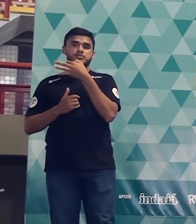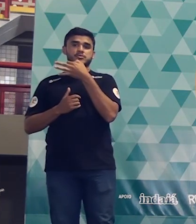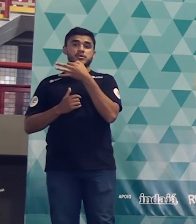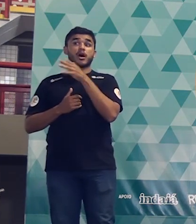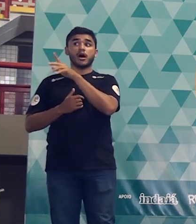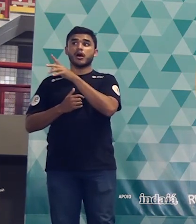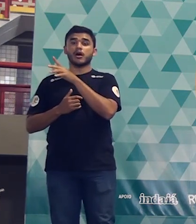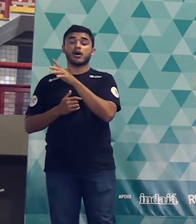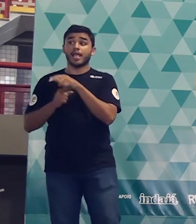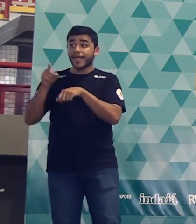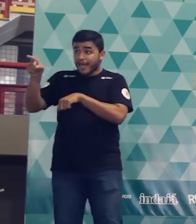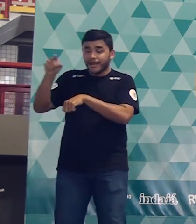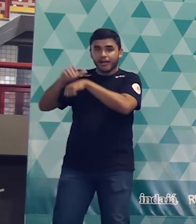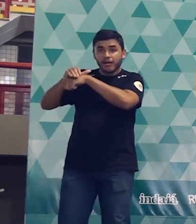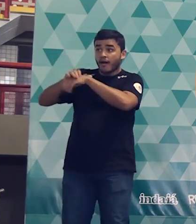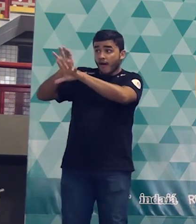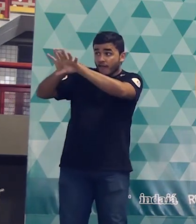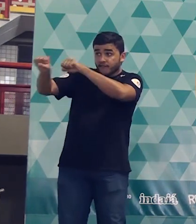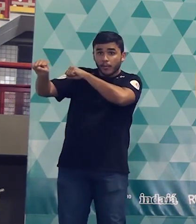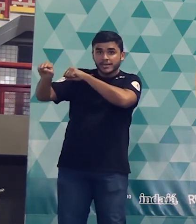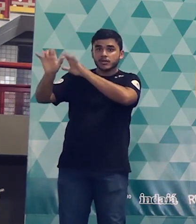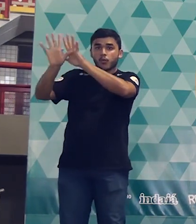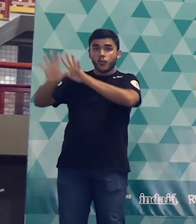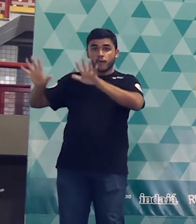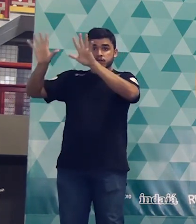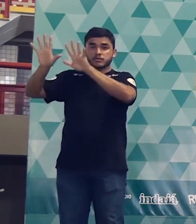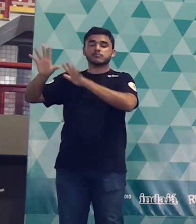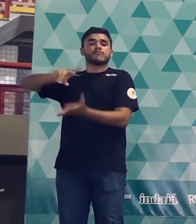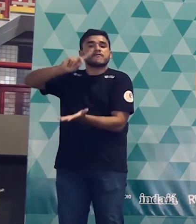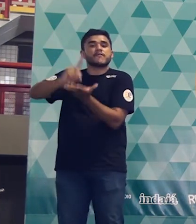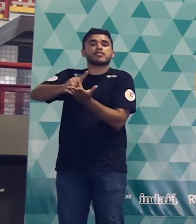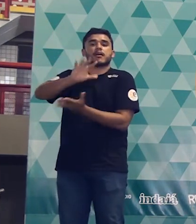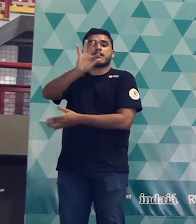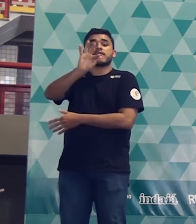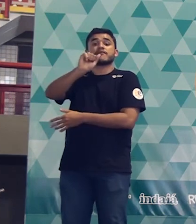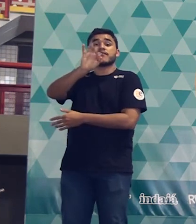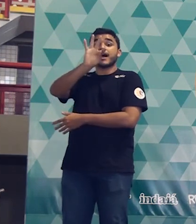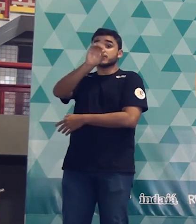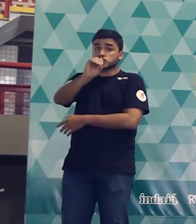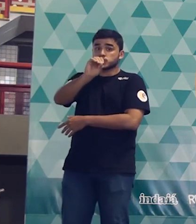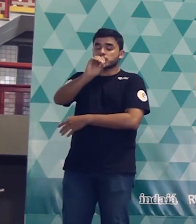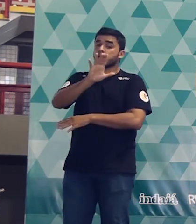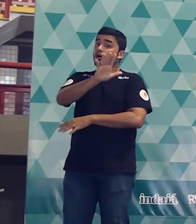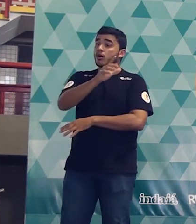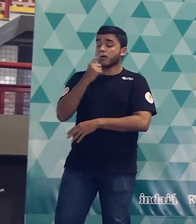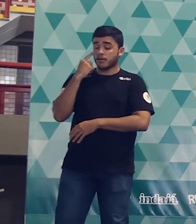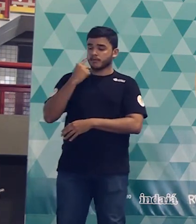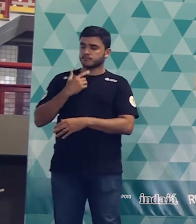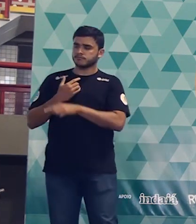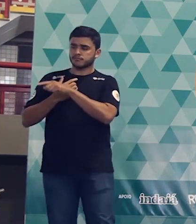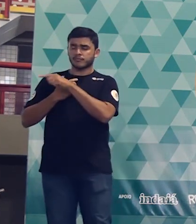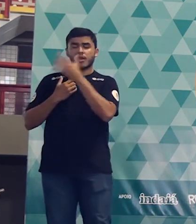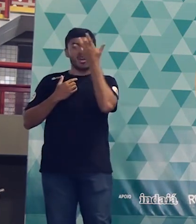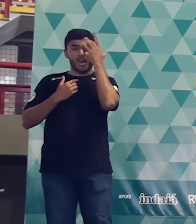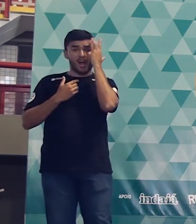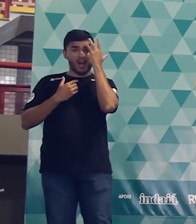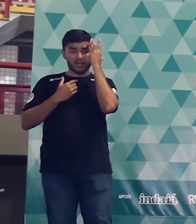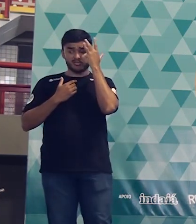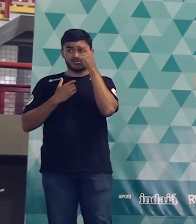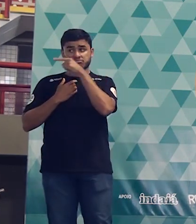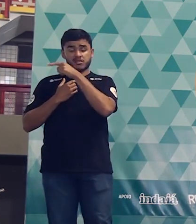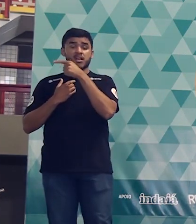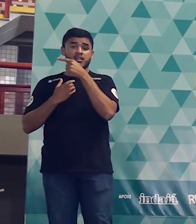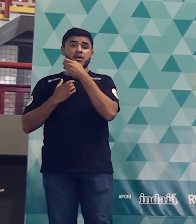assim, na prova do Enem de vocês, vai haver isso também, certo? Para você diferenciar o que é fato do que é opinião. Em tese, isso